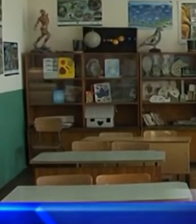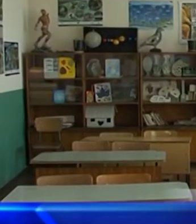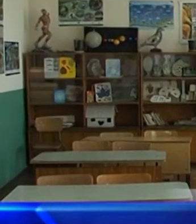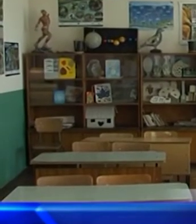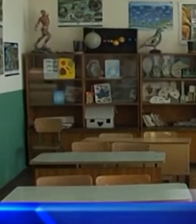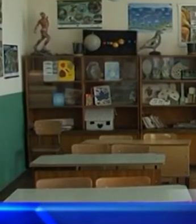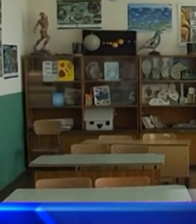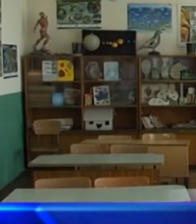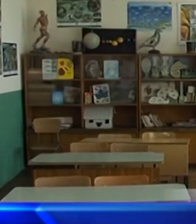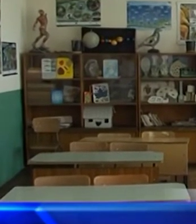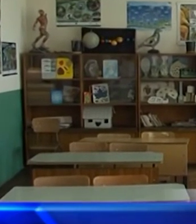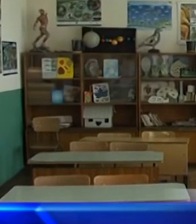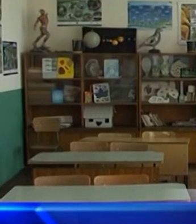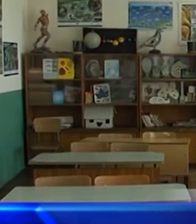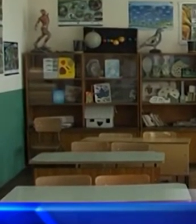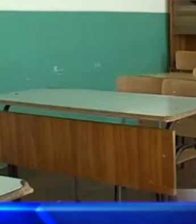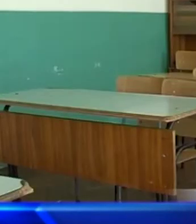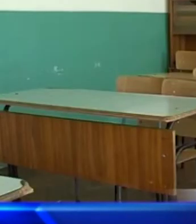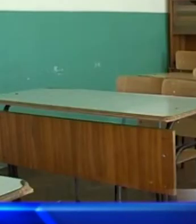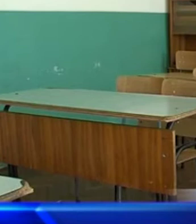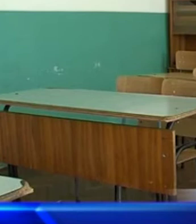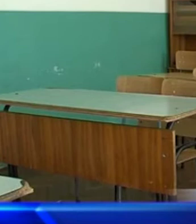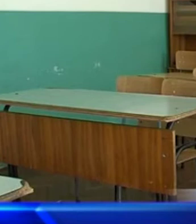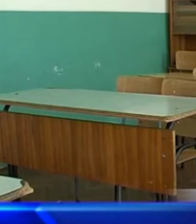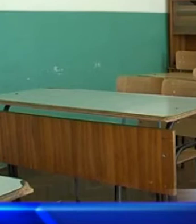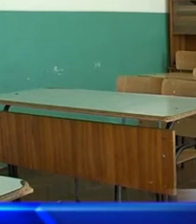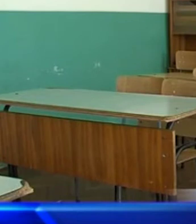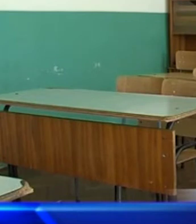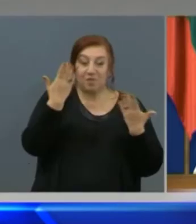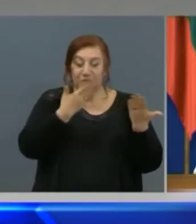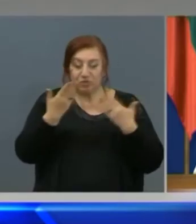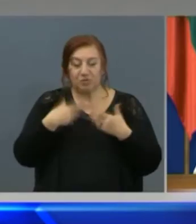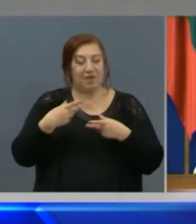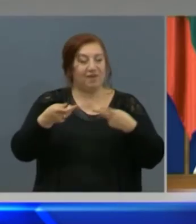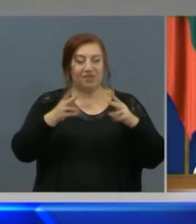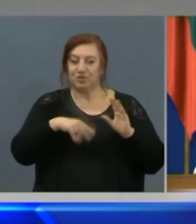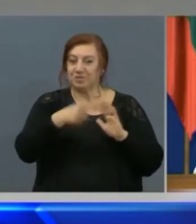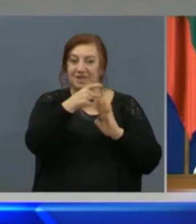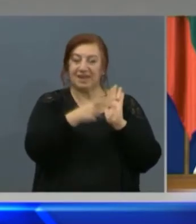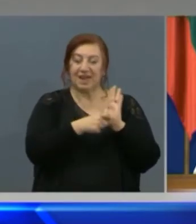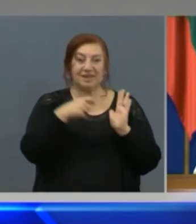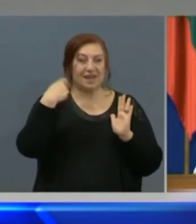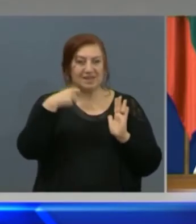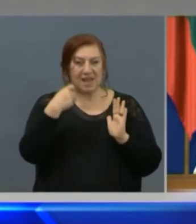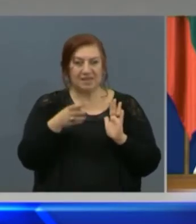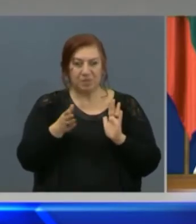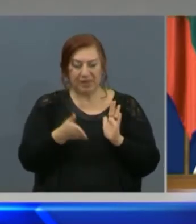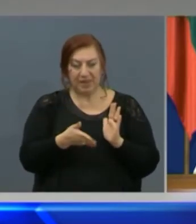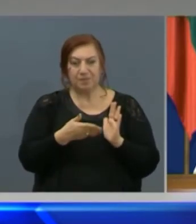Изпитите след 4-ти клас ще бъдат преместени на 29 и 30 май. Най-вероятно ще предложим малко